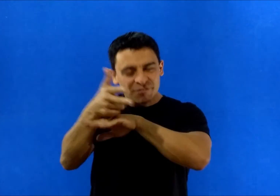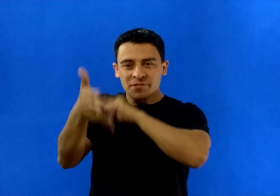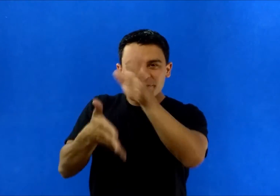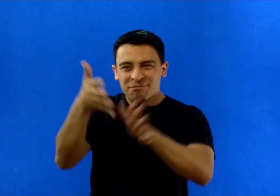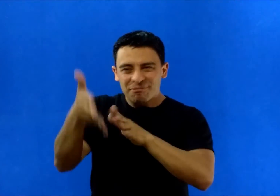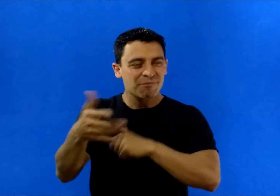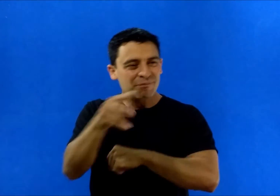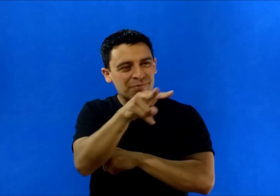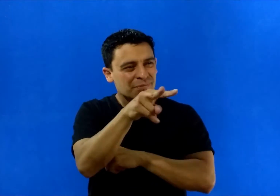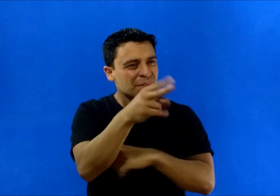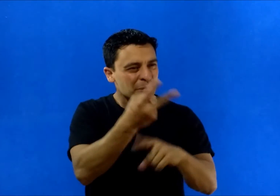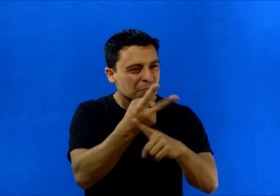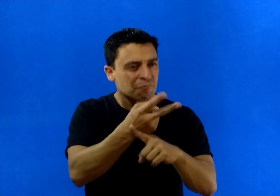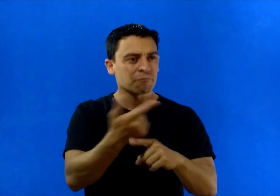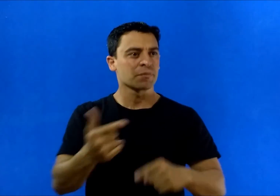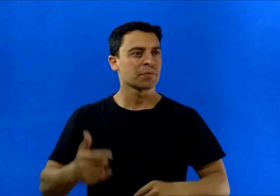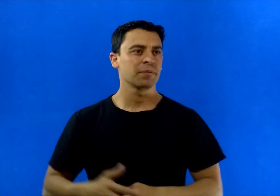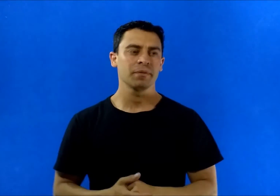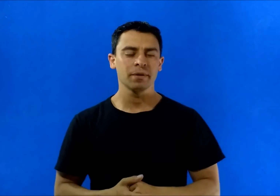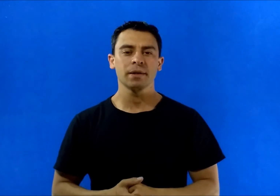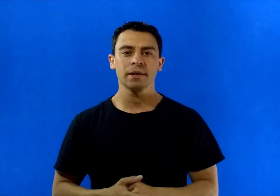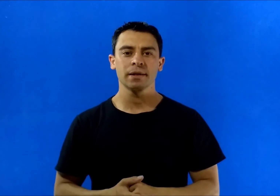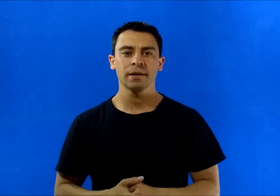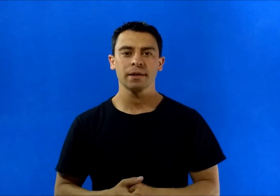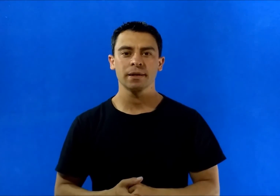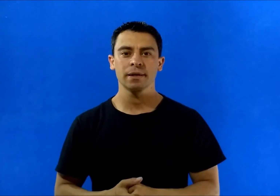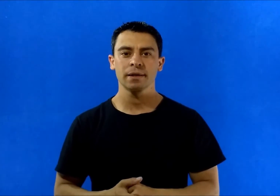Vídeos, talvez em língua de sinais, ele procura.